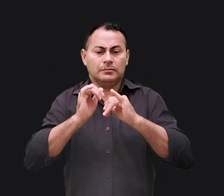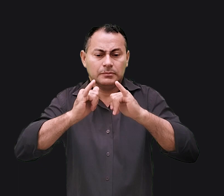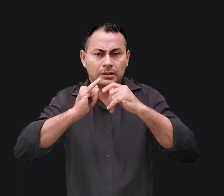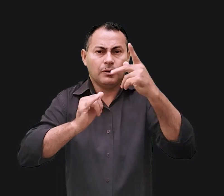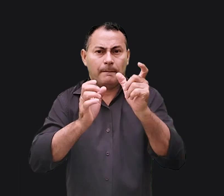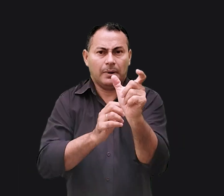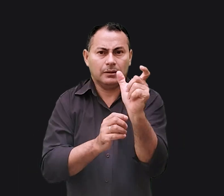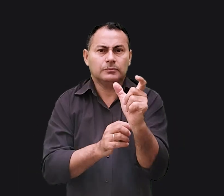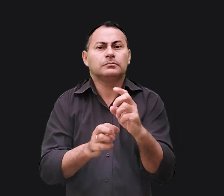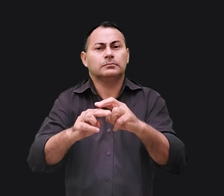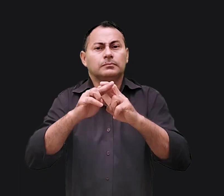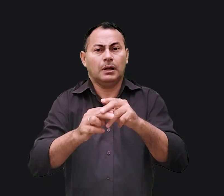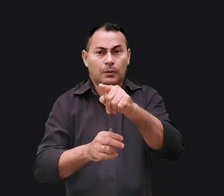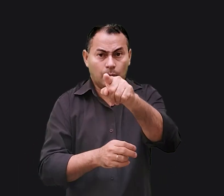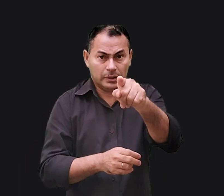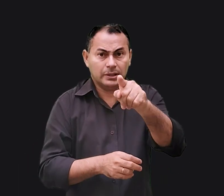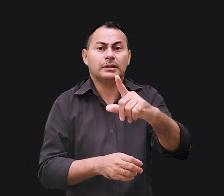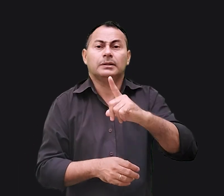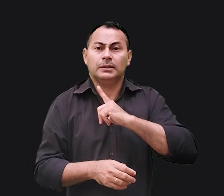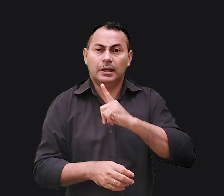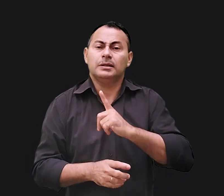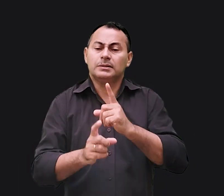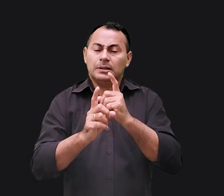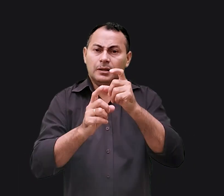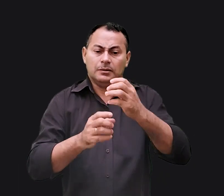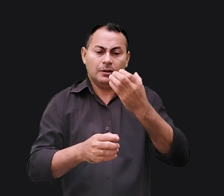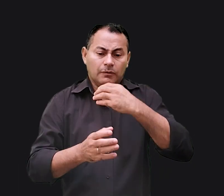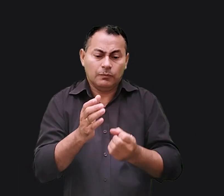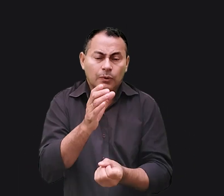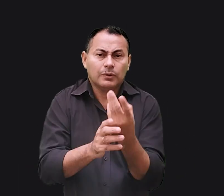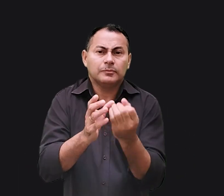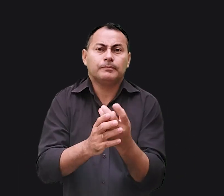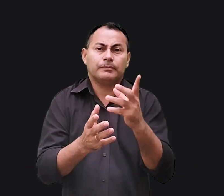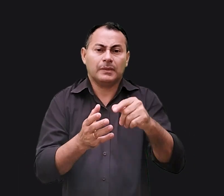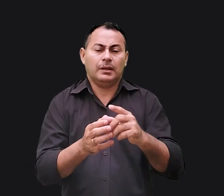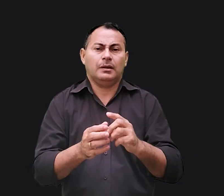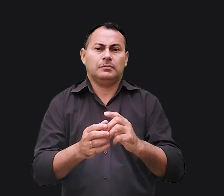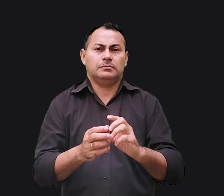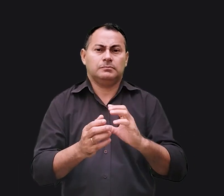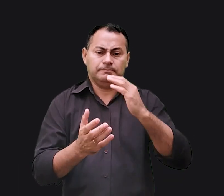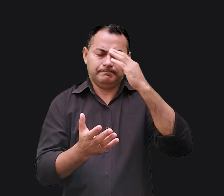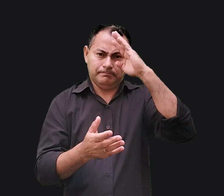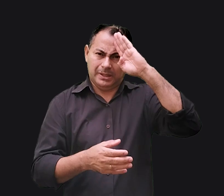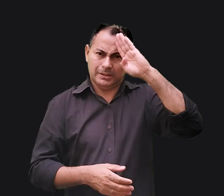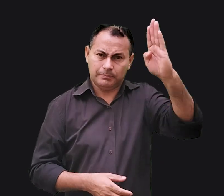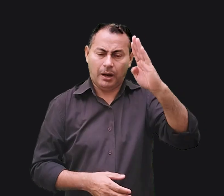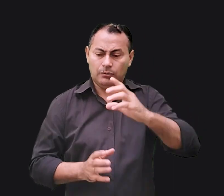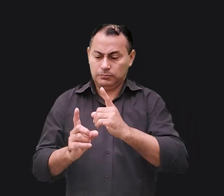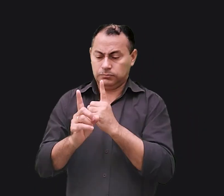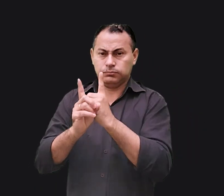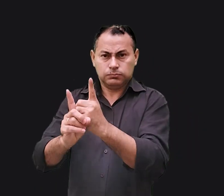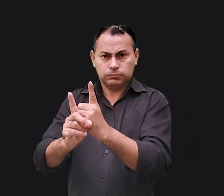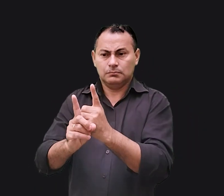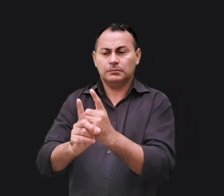palavra. Portanto, você tem de ser frutífero. Esta é uma das credenciais dos discípulos de